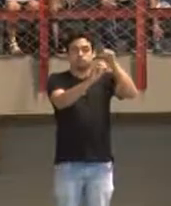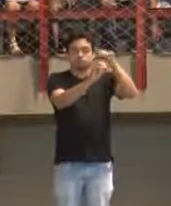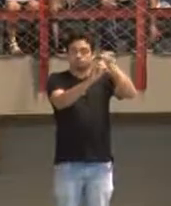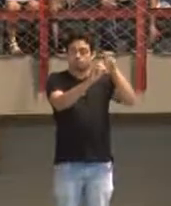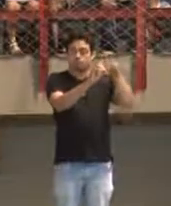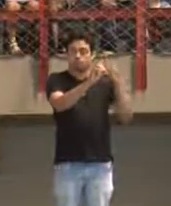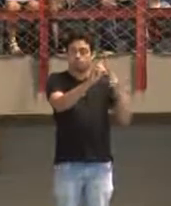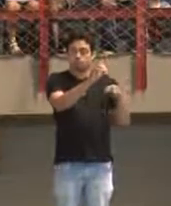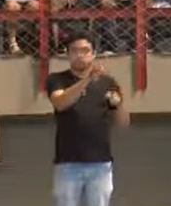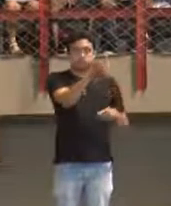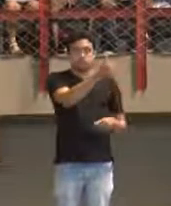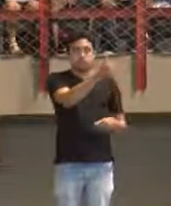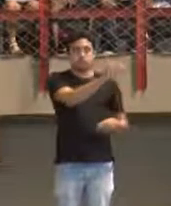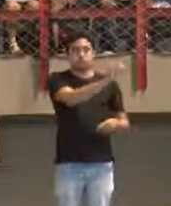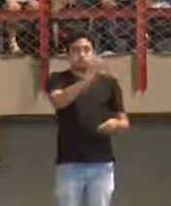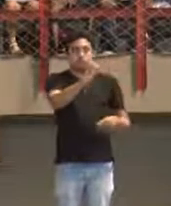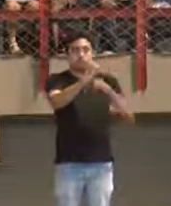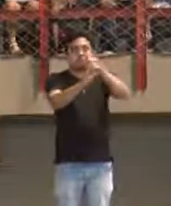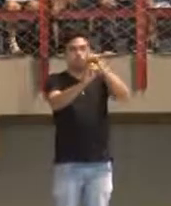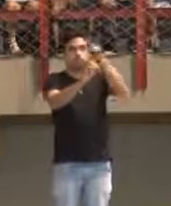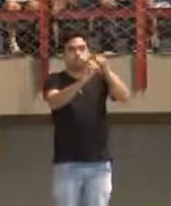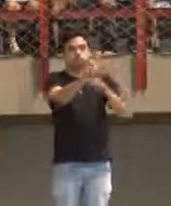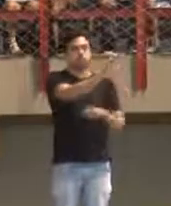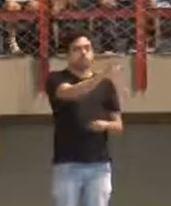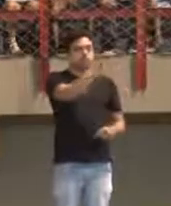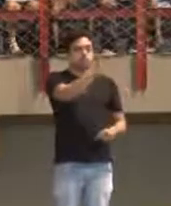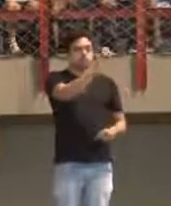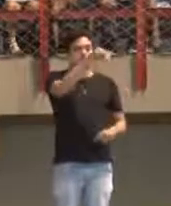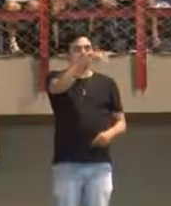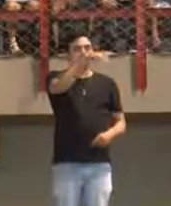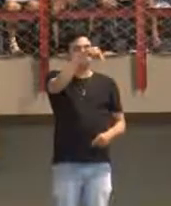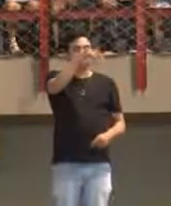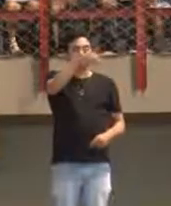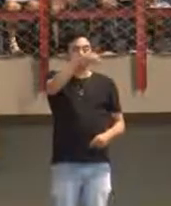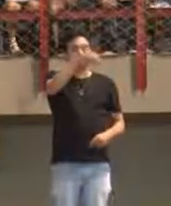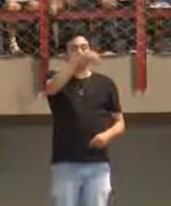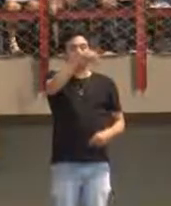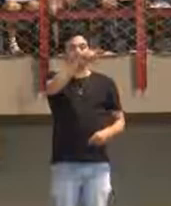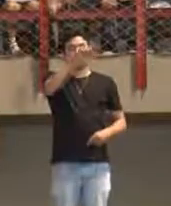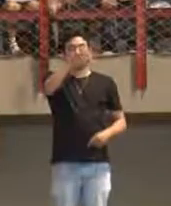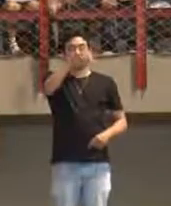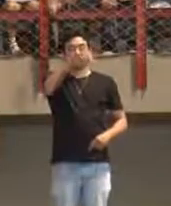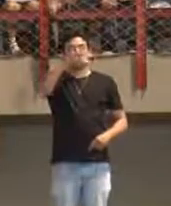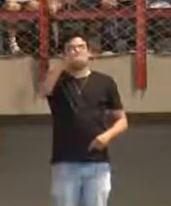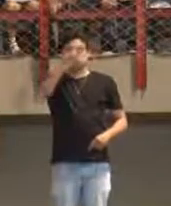No segundo O. Econômica. É uma palavra